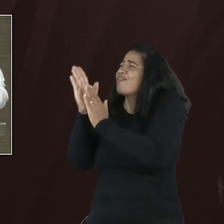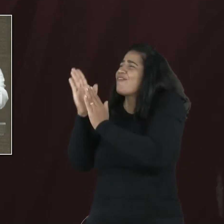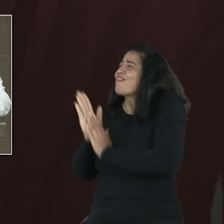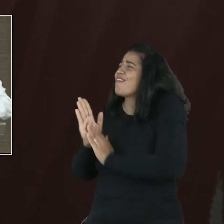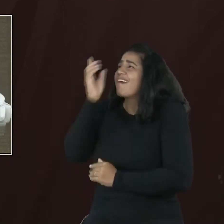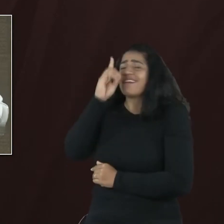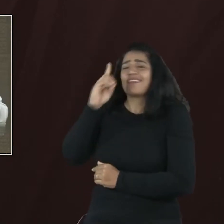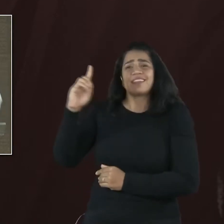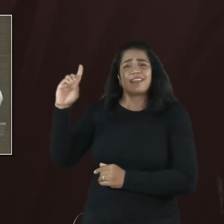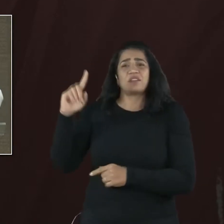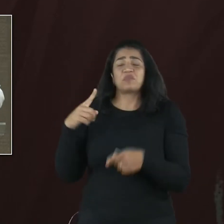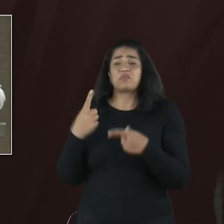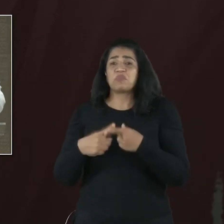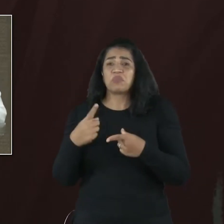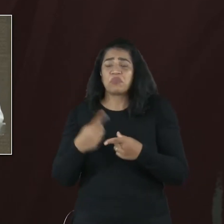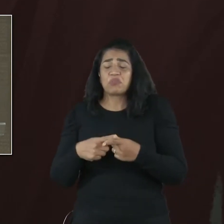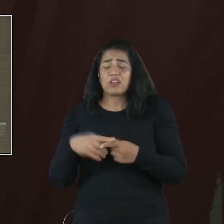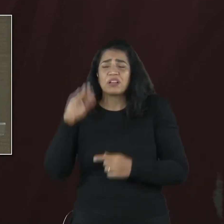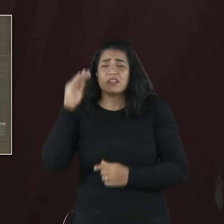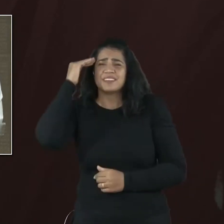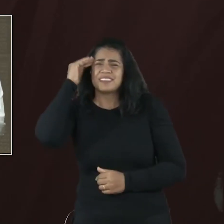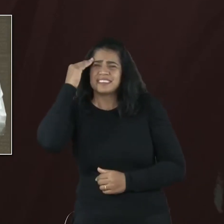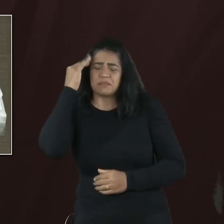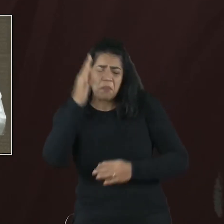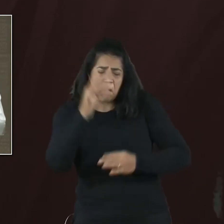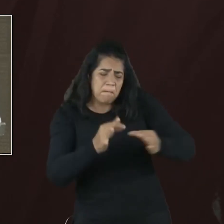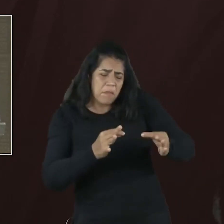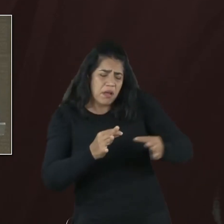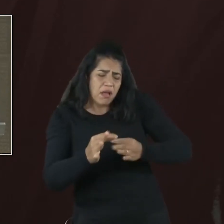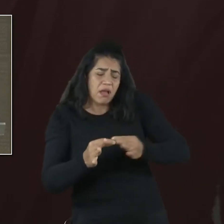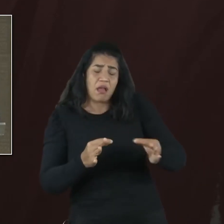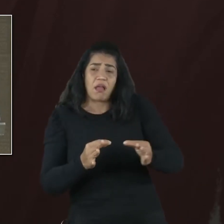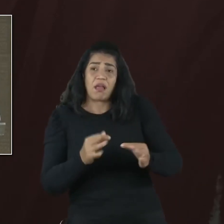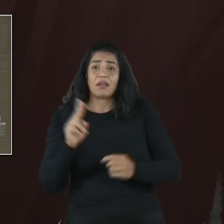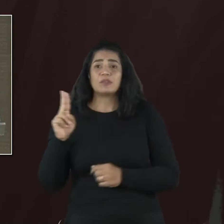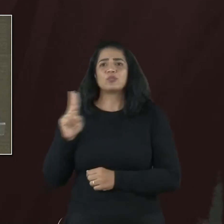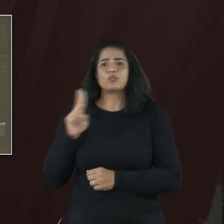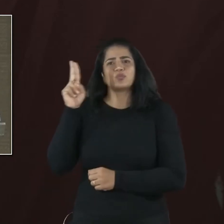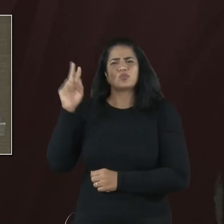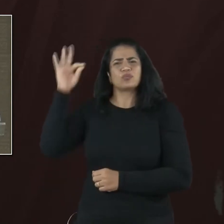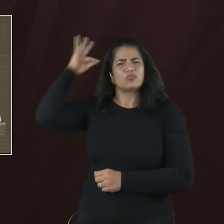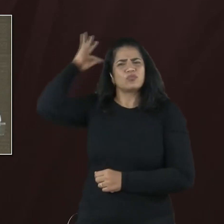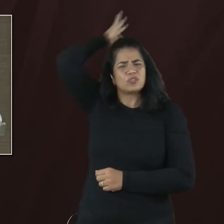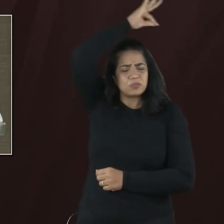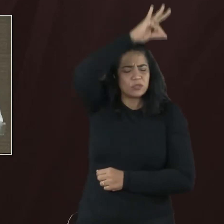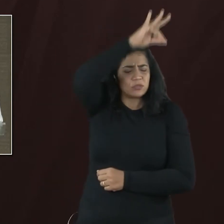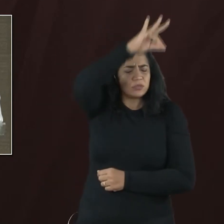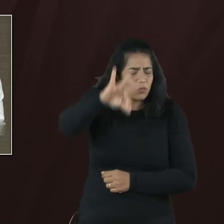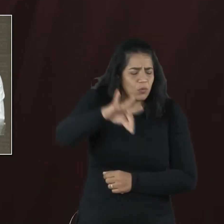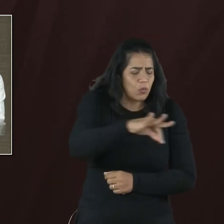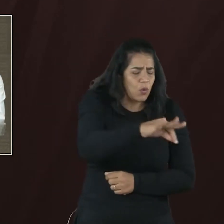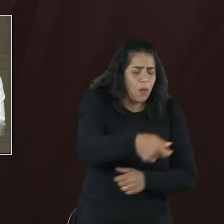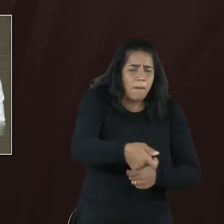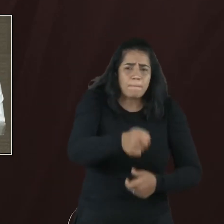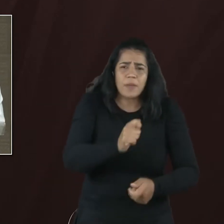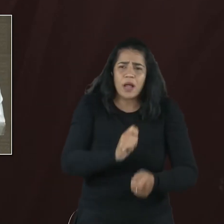xadrez, estrategista. Ele usa o Espírito para operar tudo isso. É ou não é? Paulo